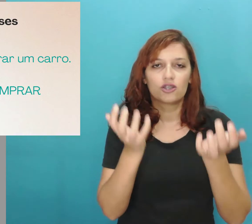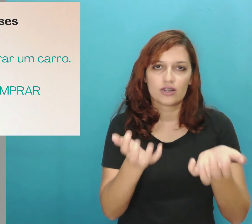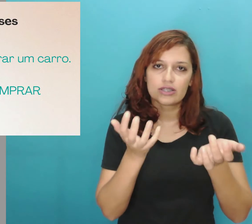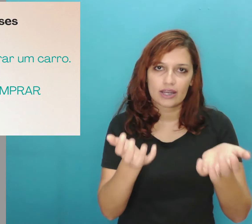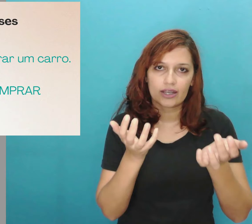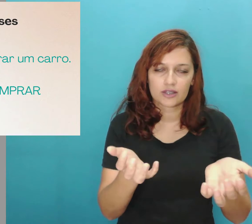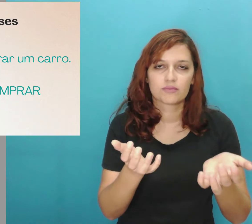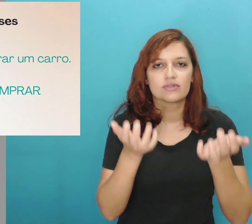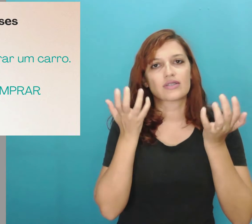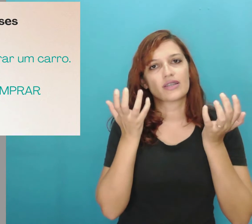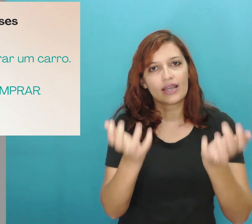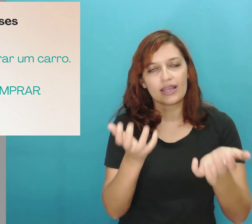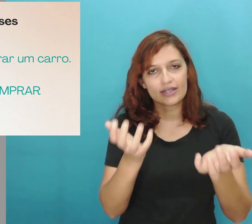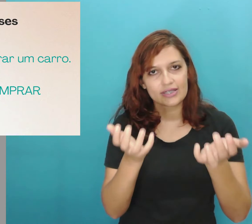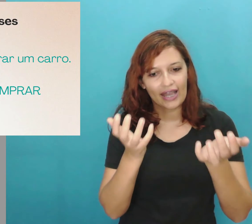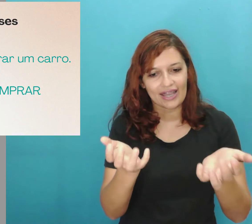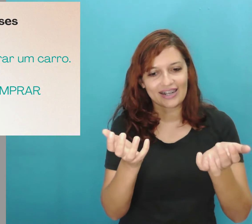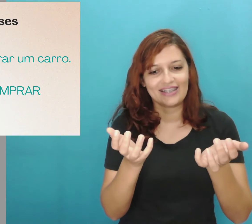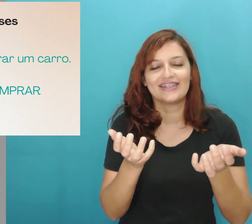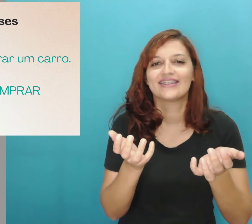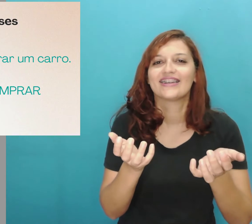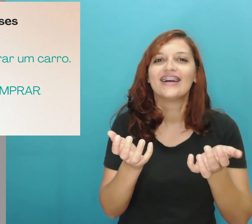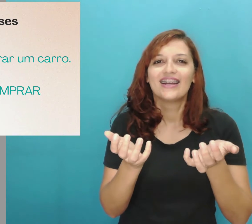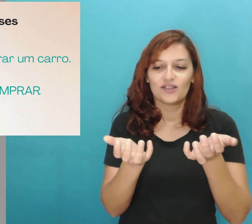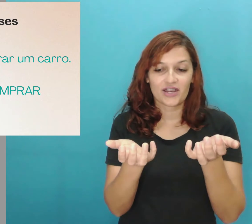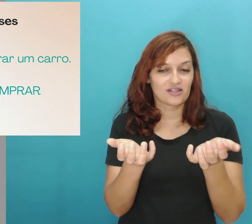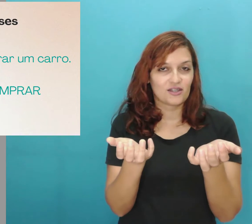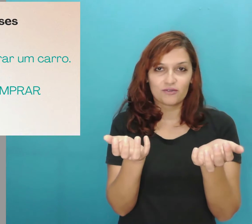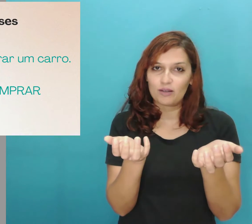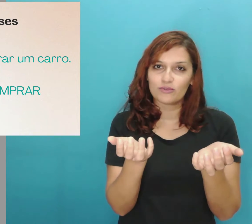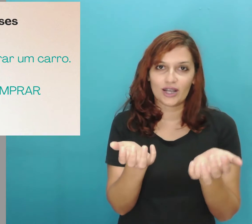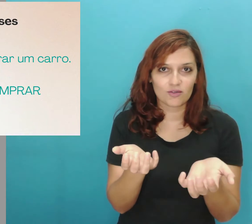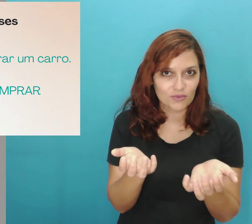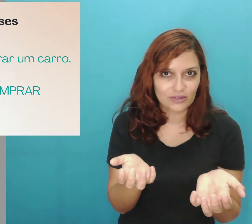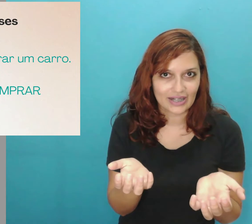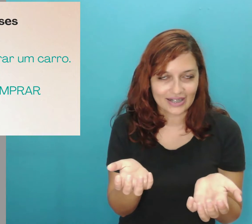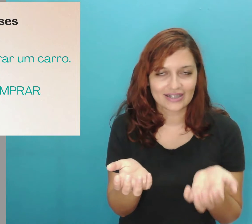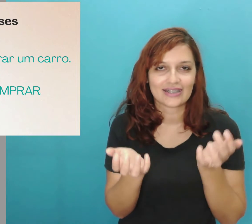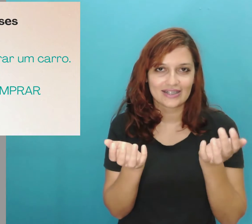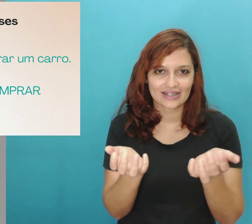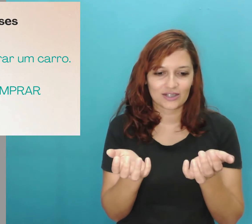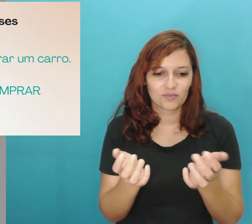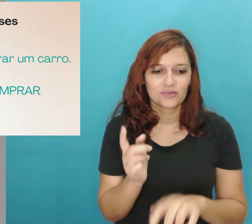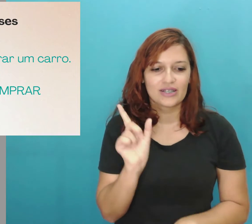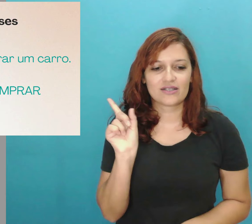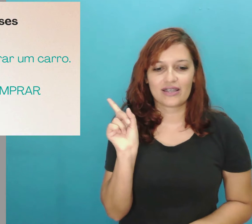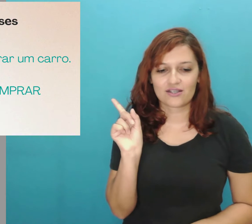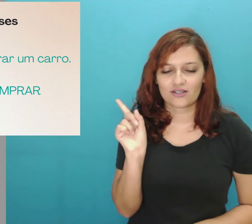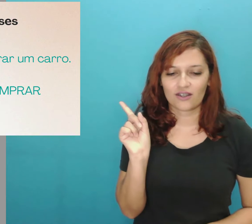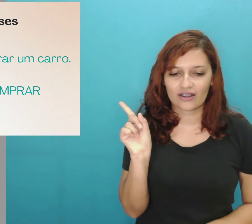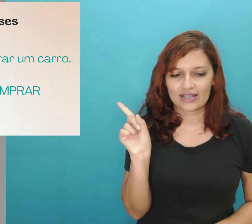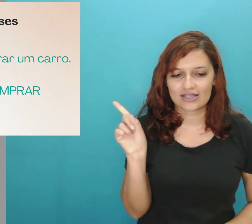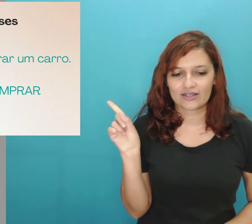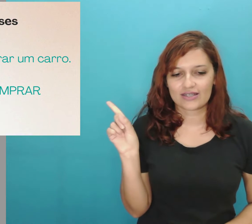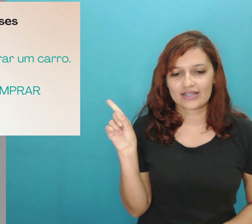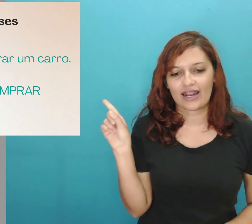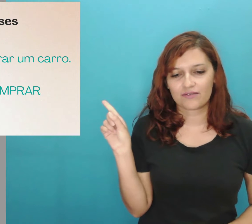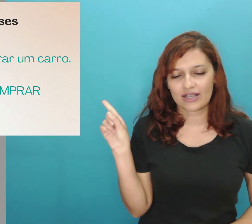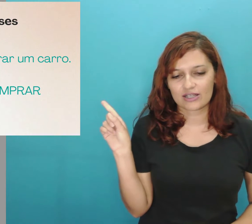nós queremos, eles querem. Veja que o verbo não muda, entendeu? Por isso que a gente coloca assim, ó, escreve dessa